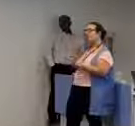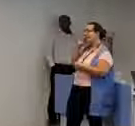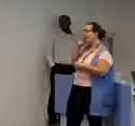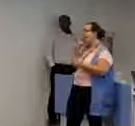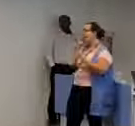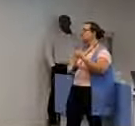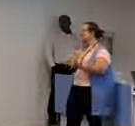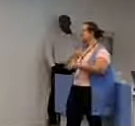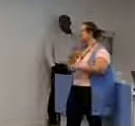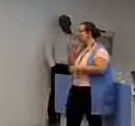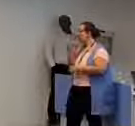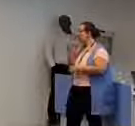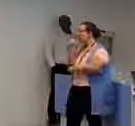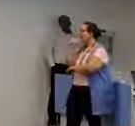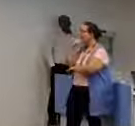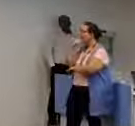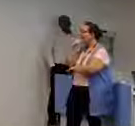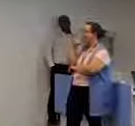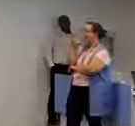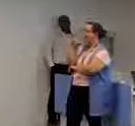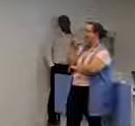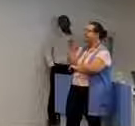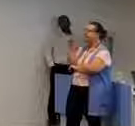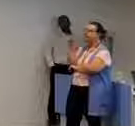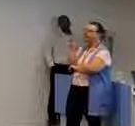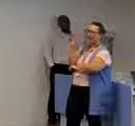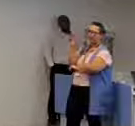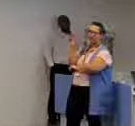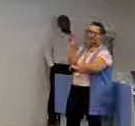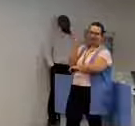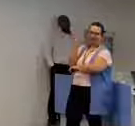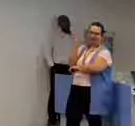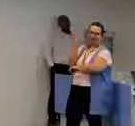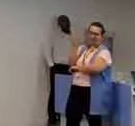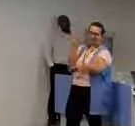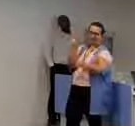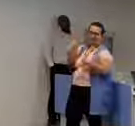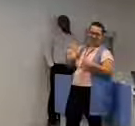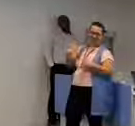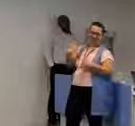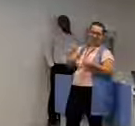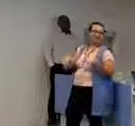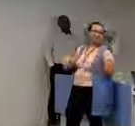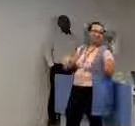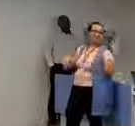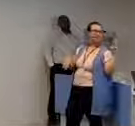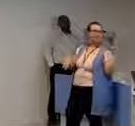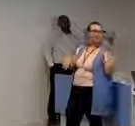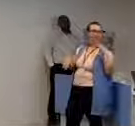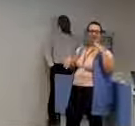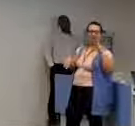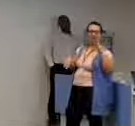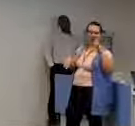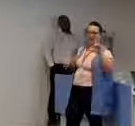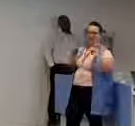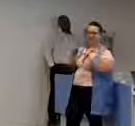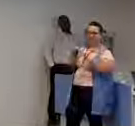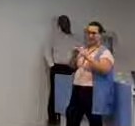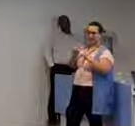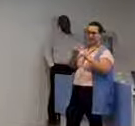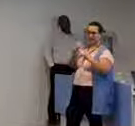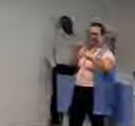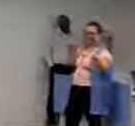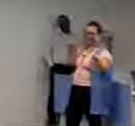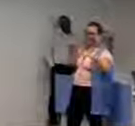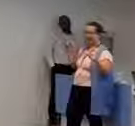lá no orçamento, ele periga errar feio. E como as margens são pequenas, tem um cliente nosso que faz estampas de grande porte, ele